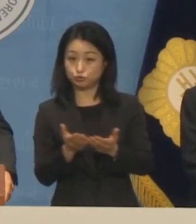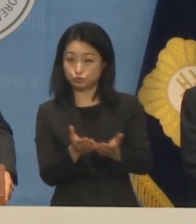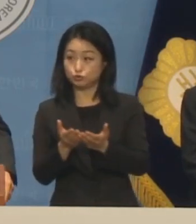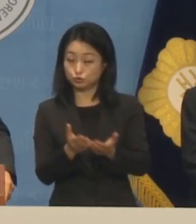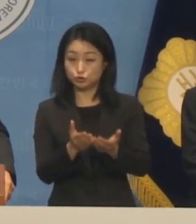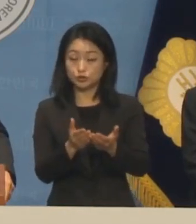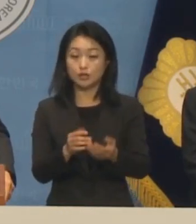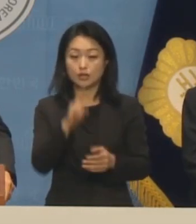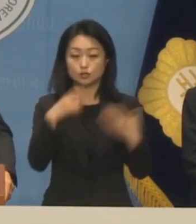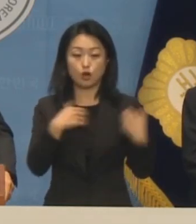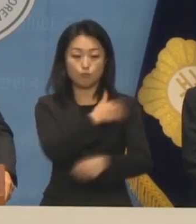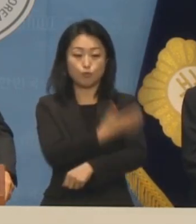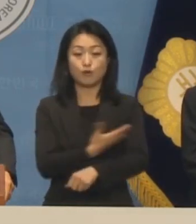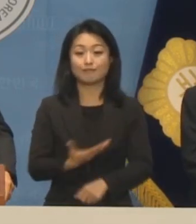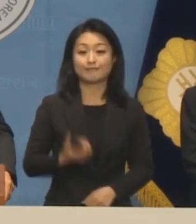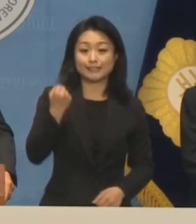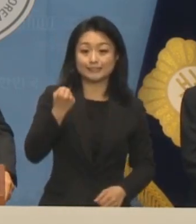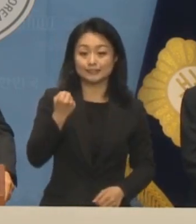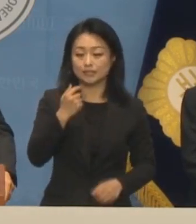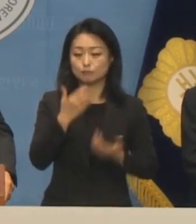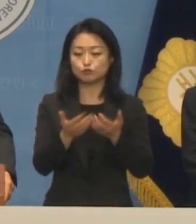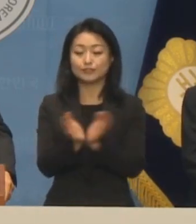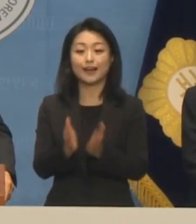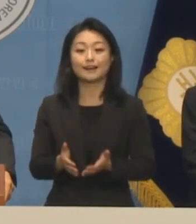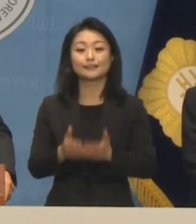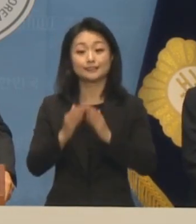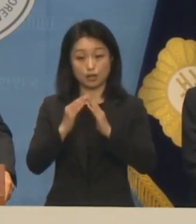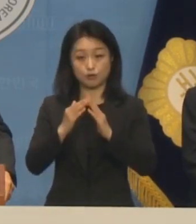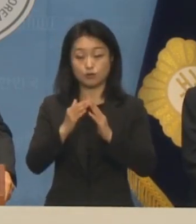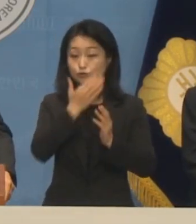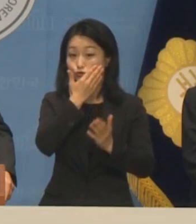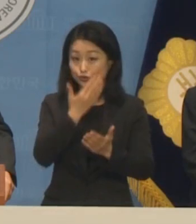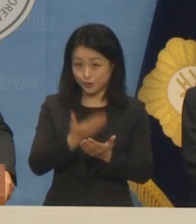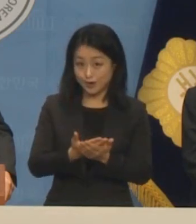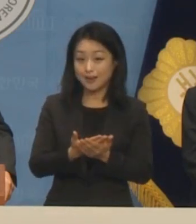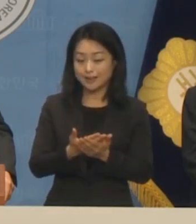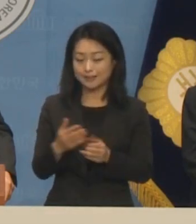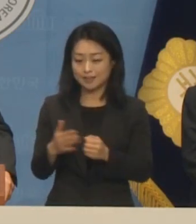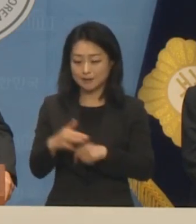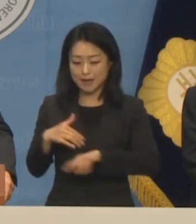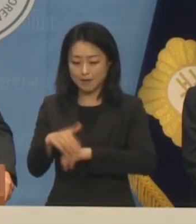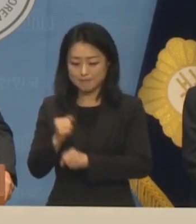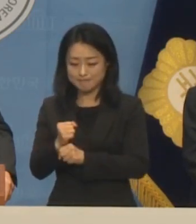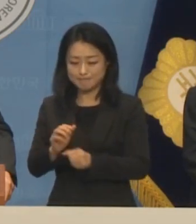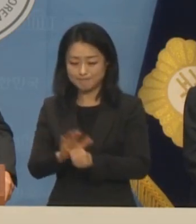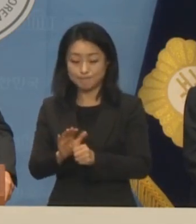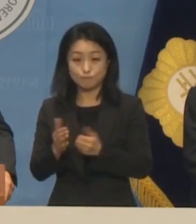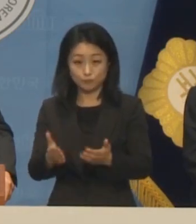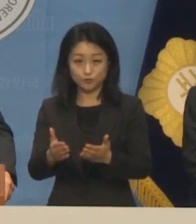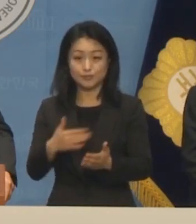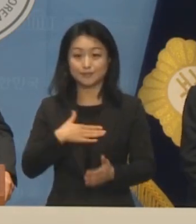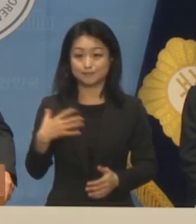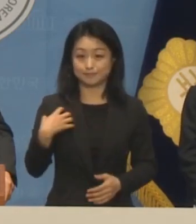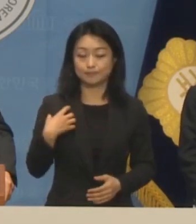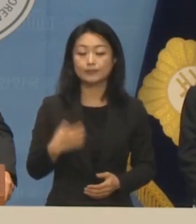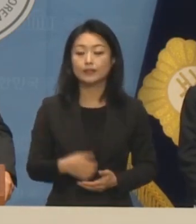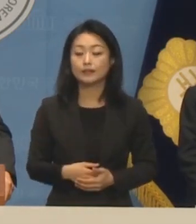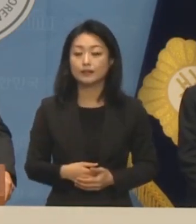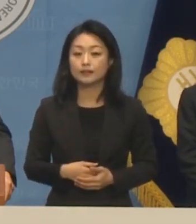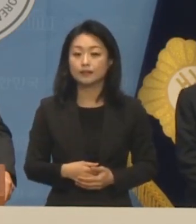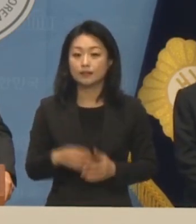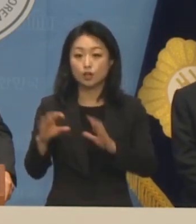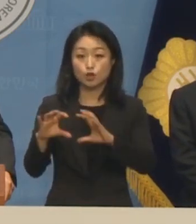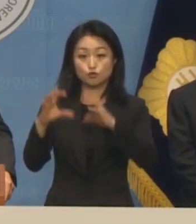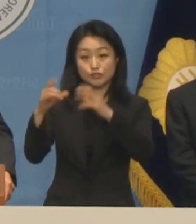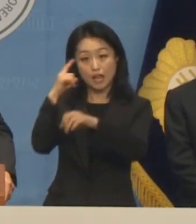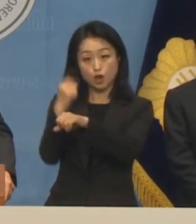수권 정당으로서의 면모를 갖추어가는 일이 매우 중요한 상황이 되었습니다. 민주당이 국제적인